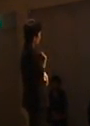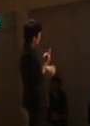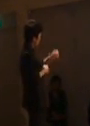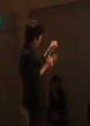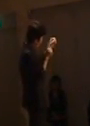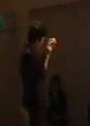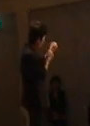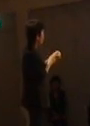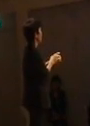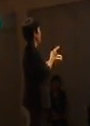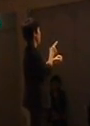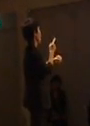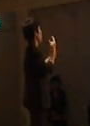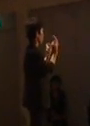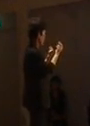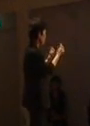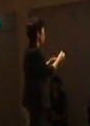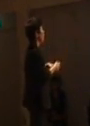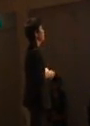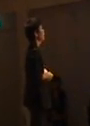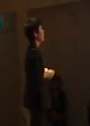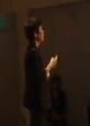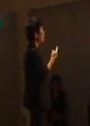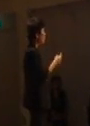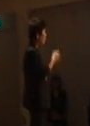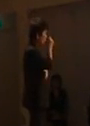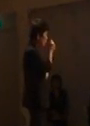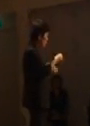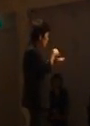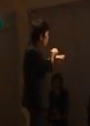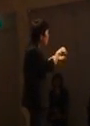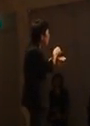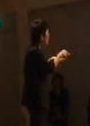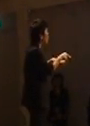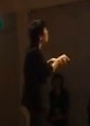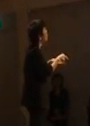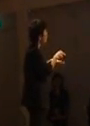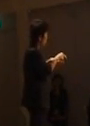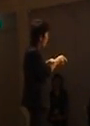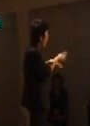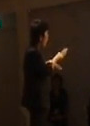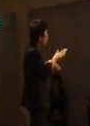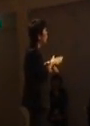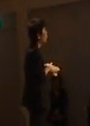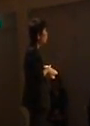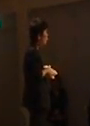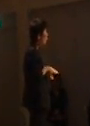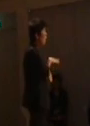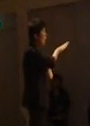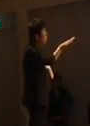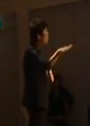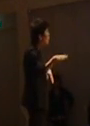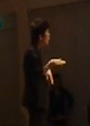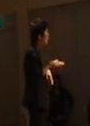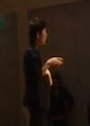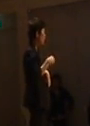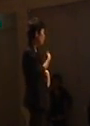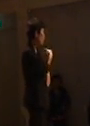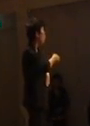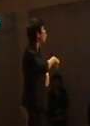まり、よくデザインされたものは、それが、人々の心を開くんですね。で、そこ